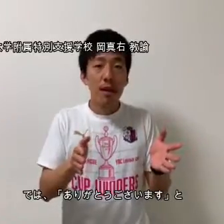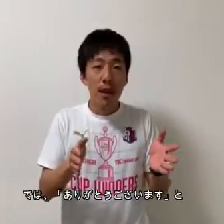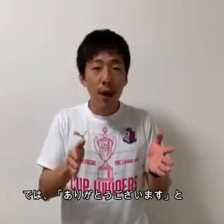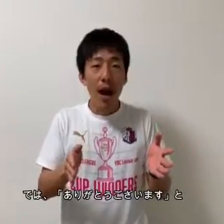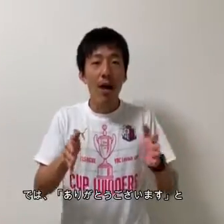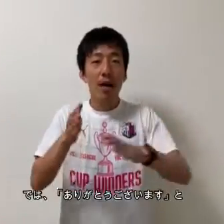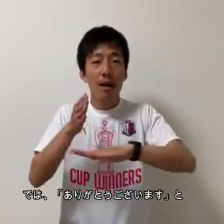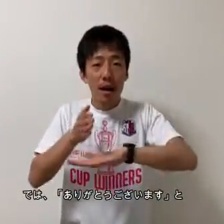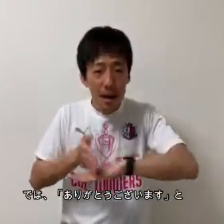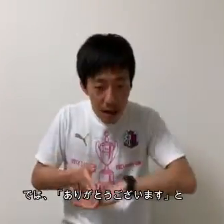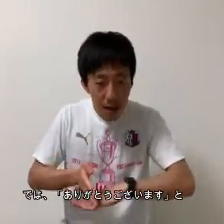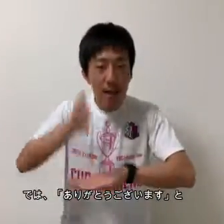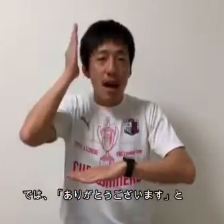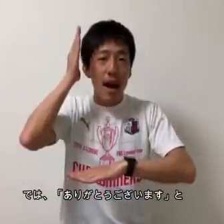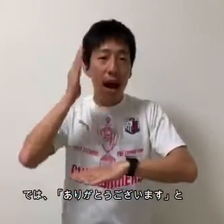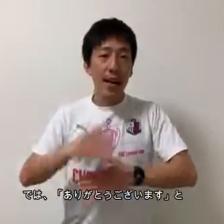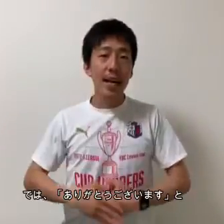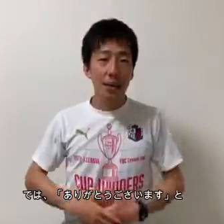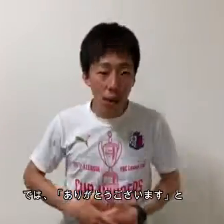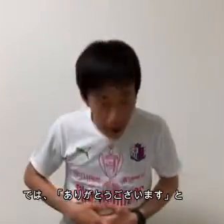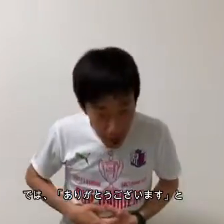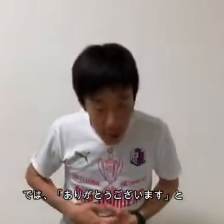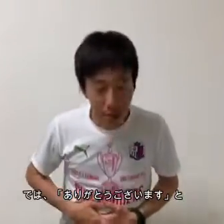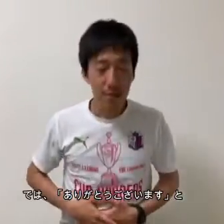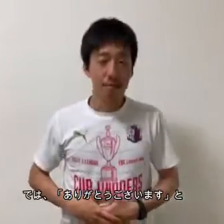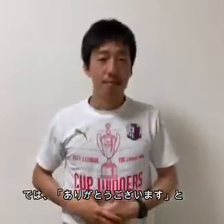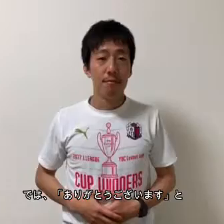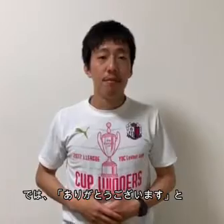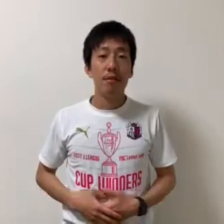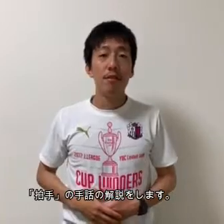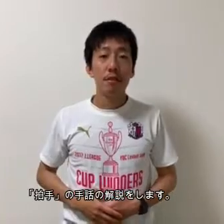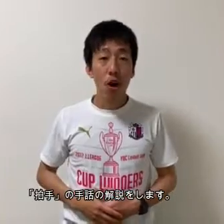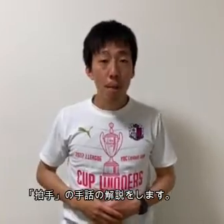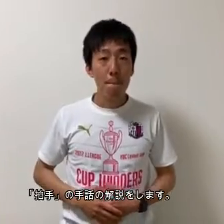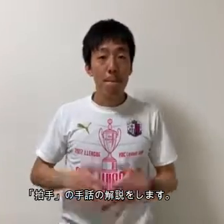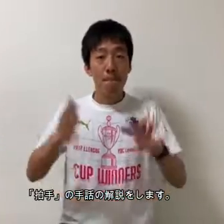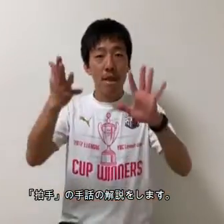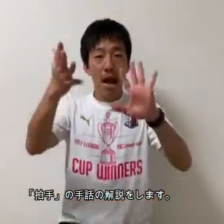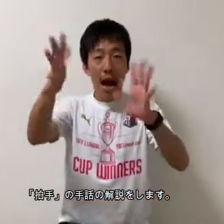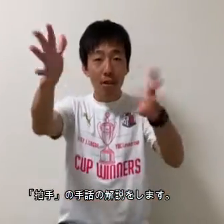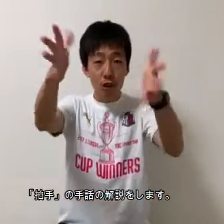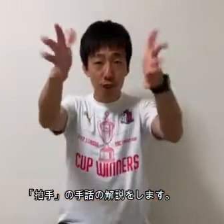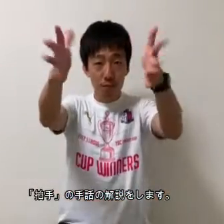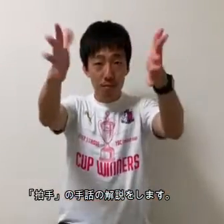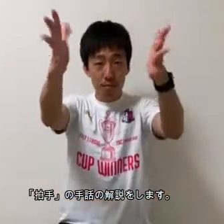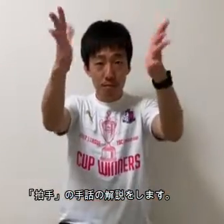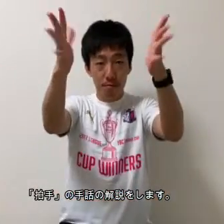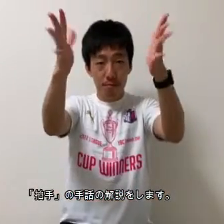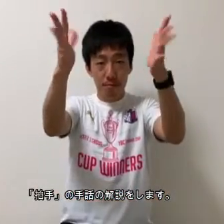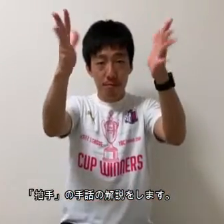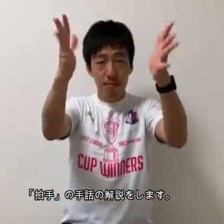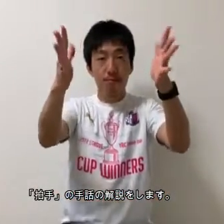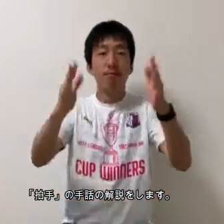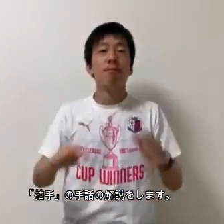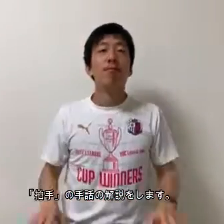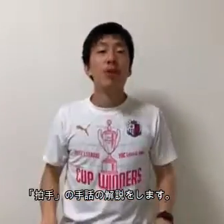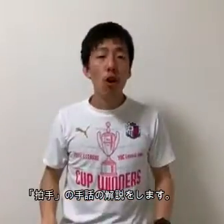ではありがとうございますと拍手の